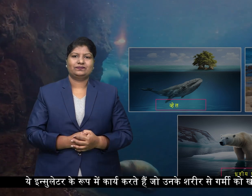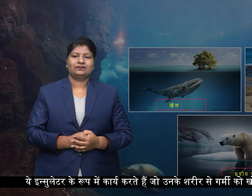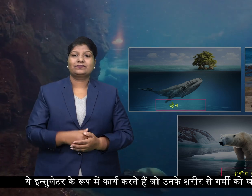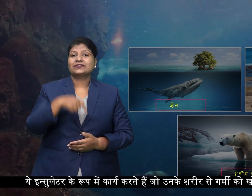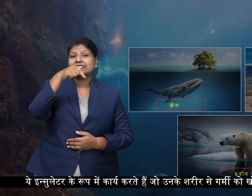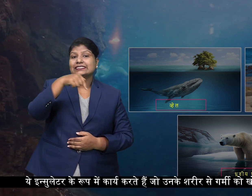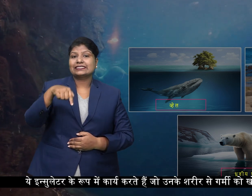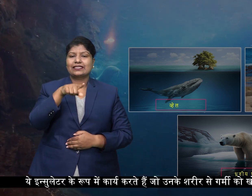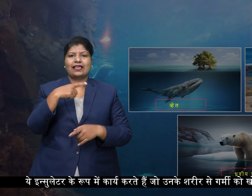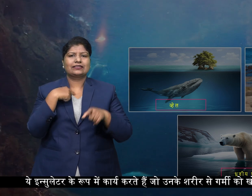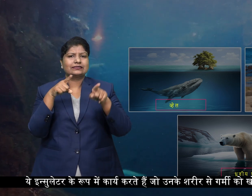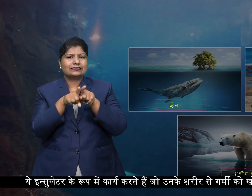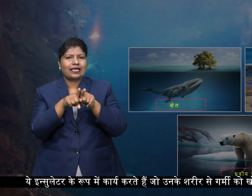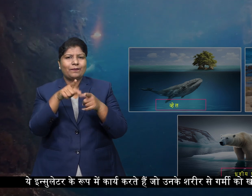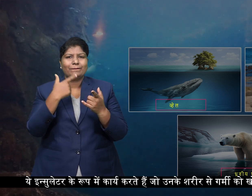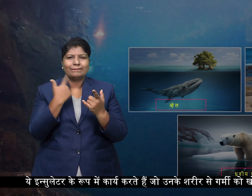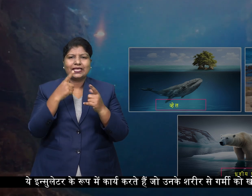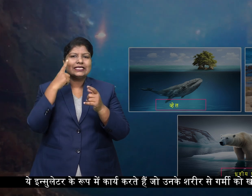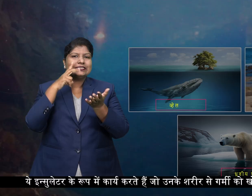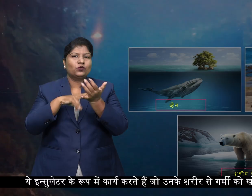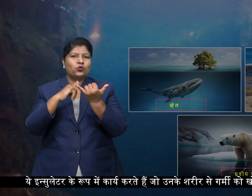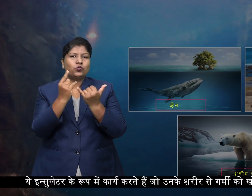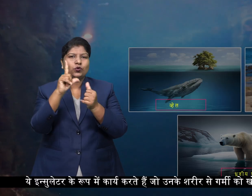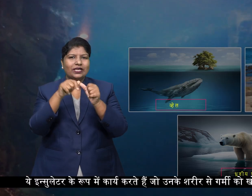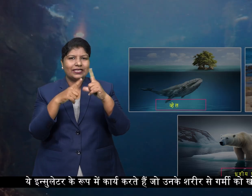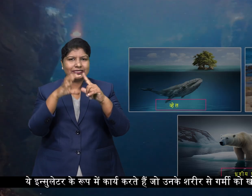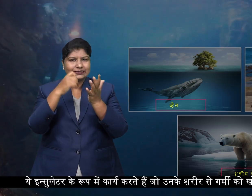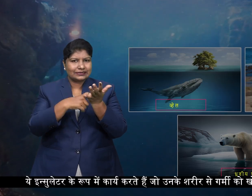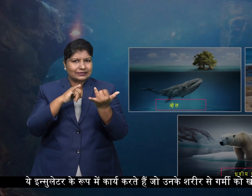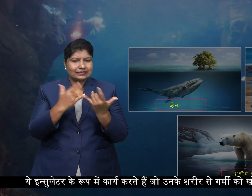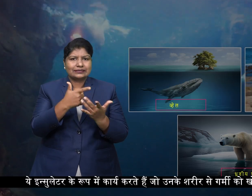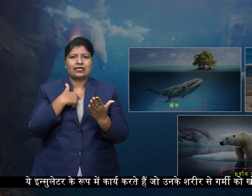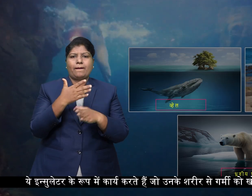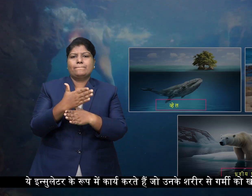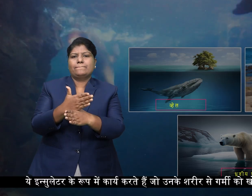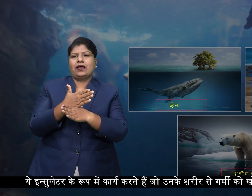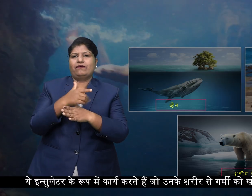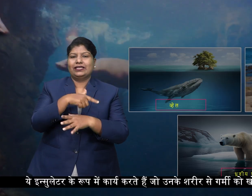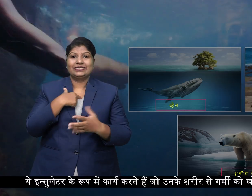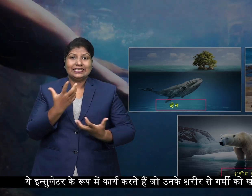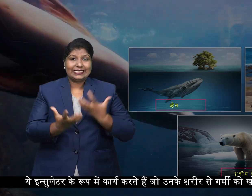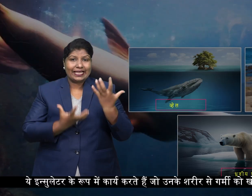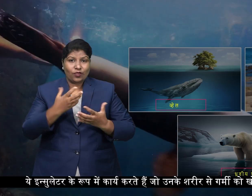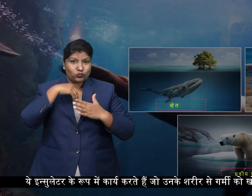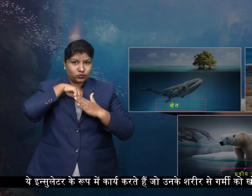ये इंसुलेटर के रूप में कार्य करते हैं, जो उनके शरीर से गर्मी को खोने से रोकते